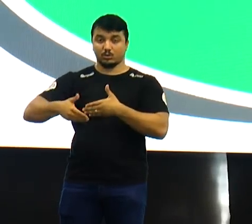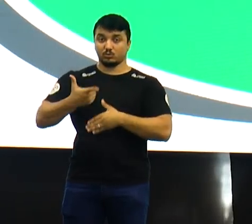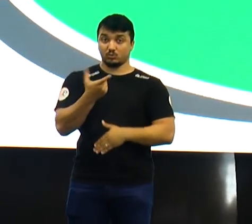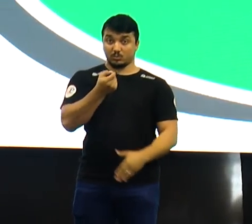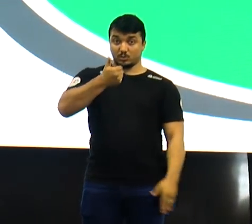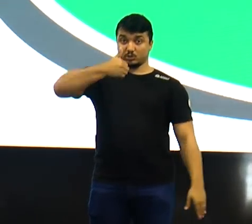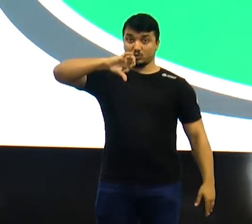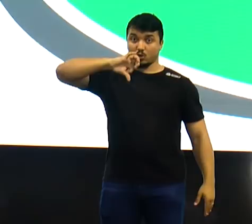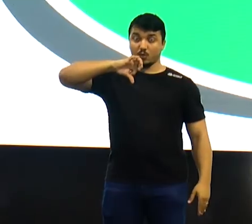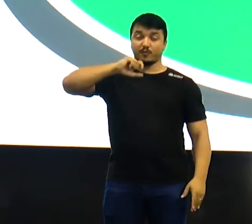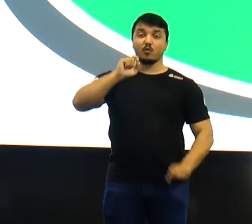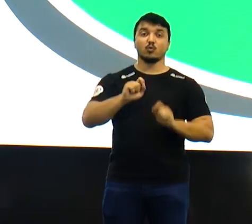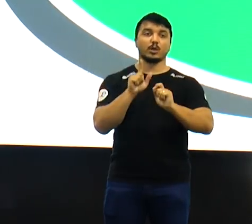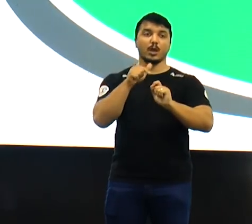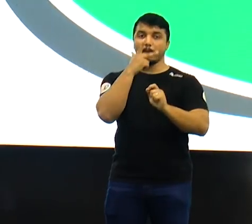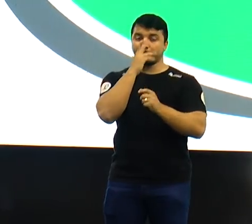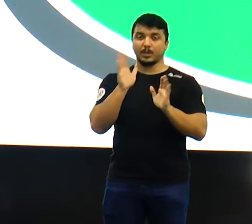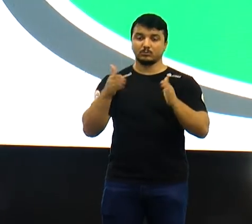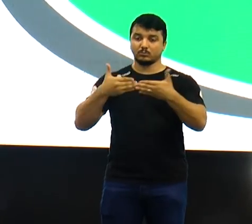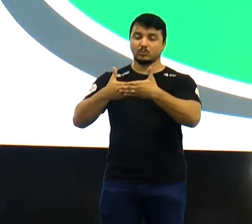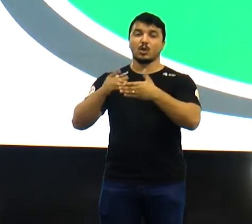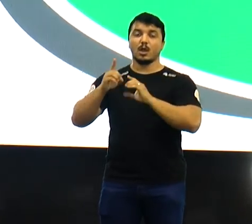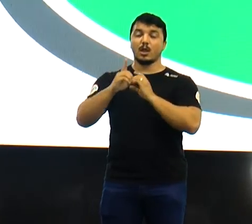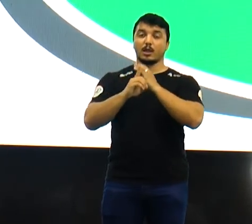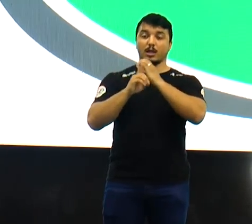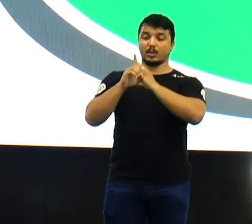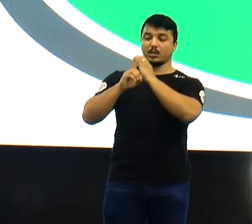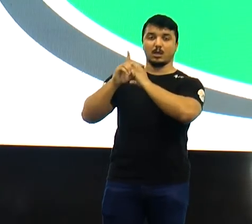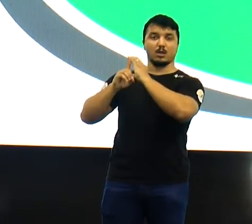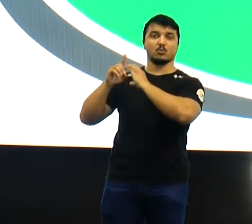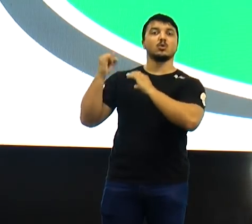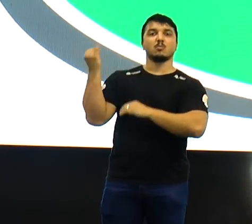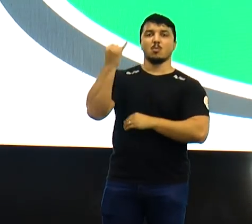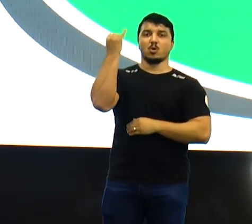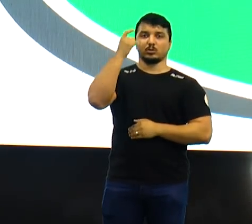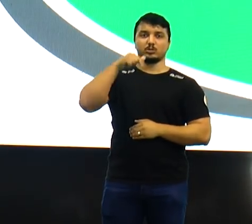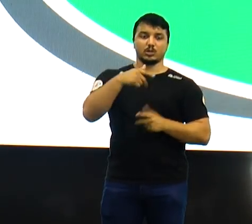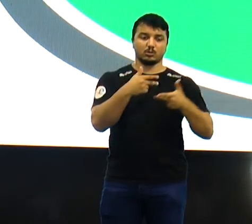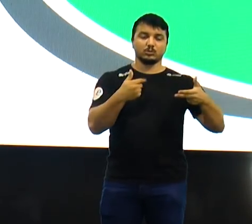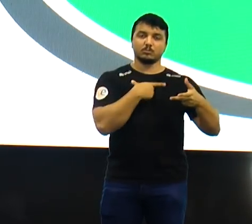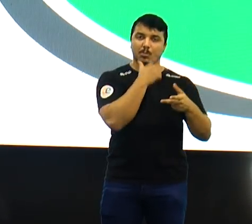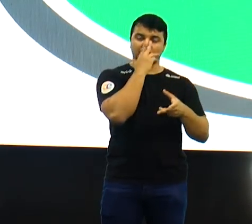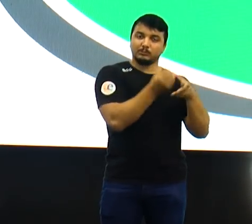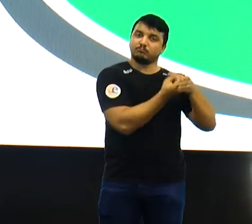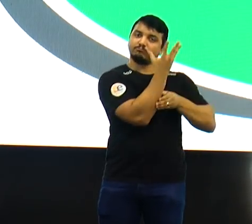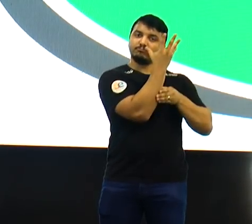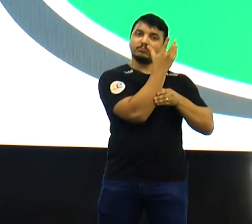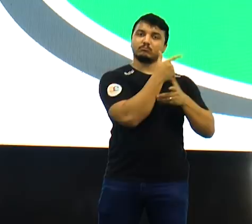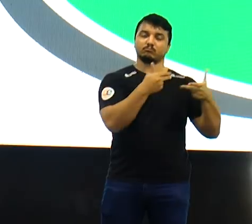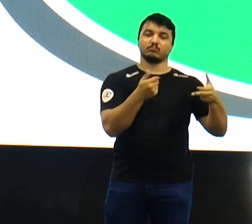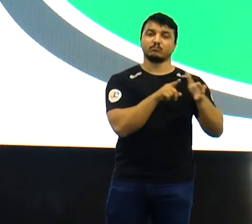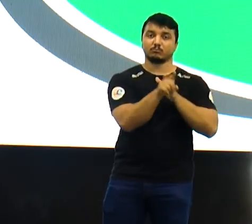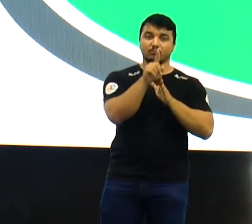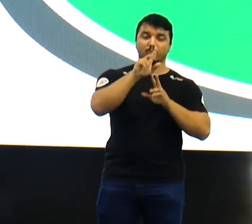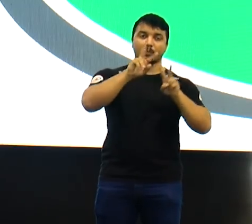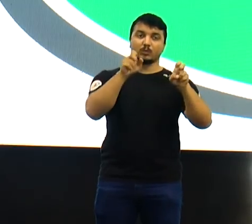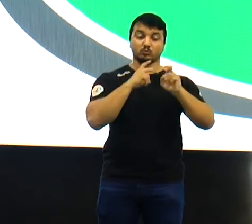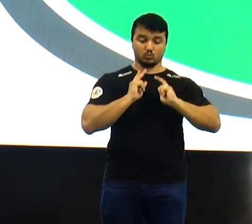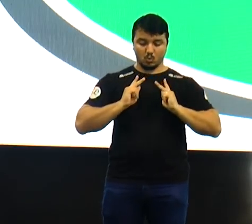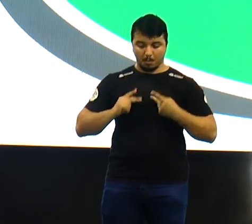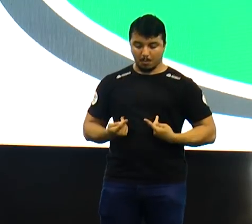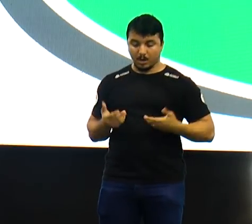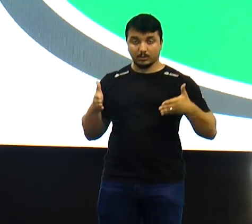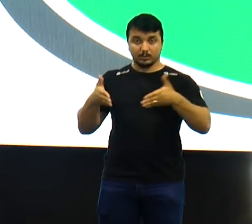2019, ele fecha um calendário importante para quem elabora questões. Toda a parte de